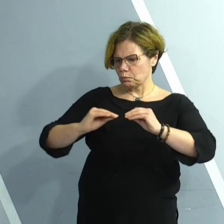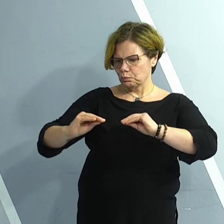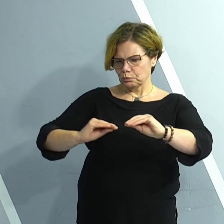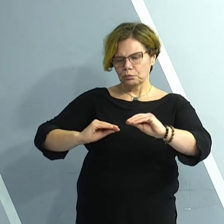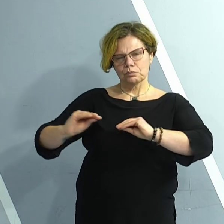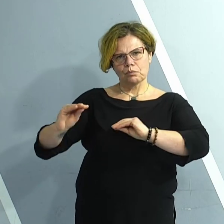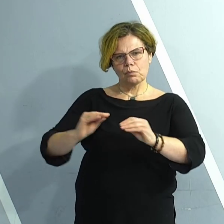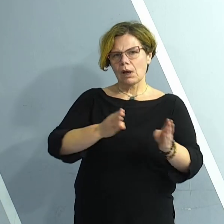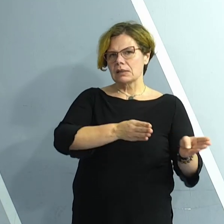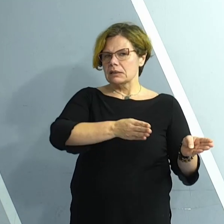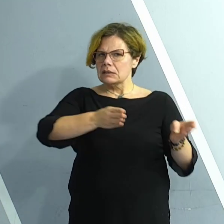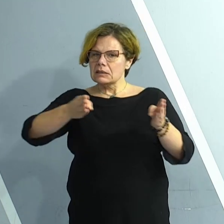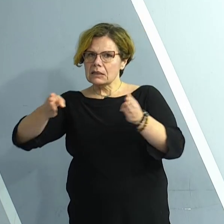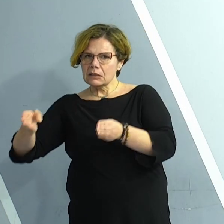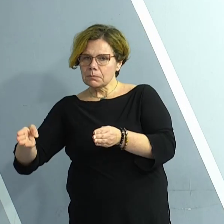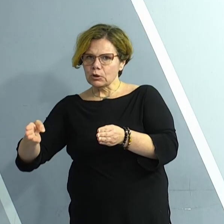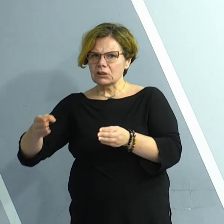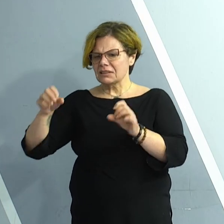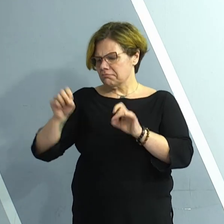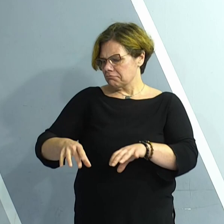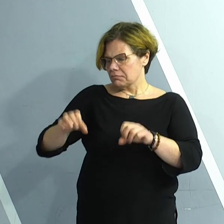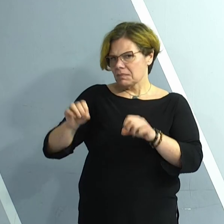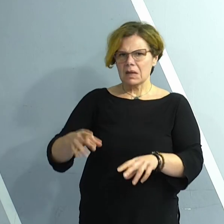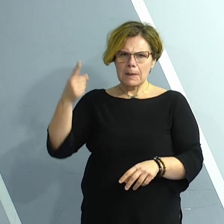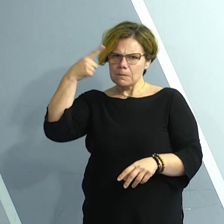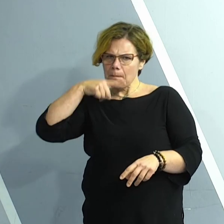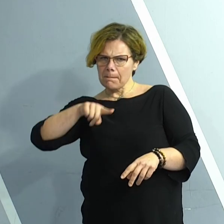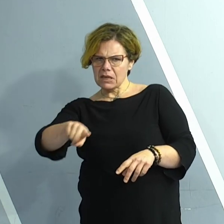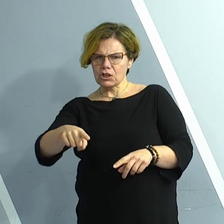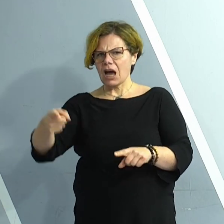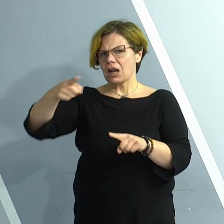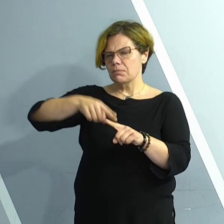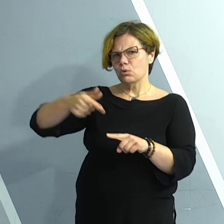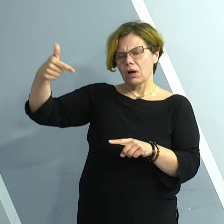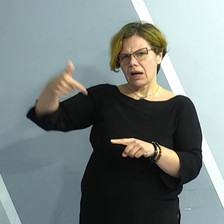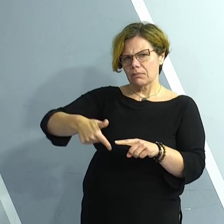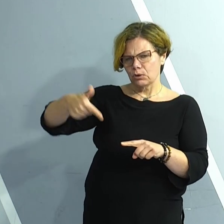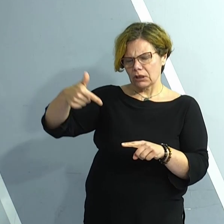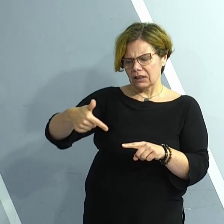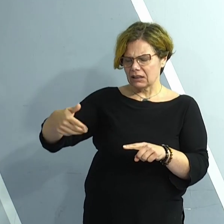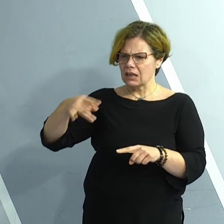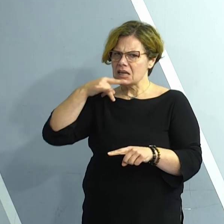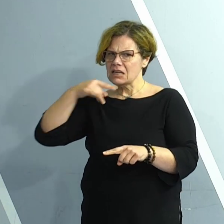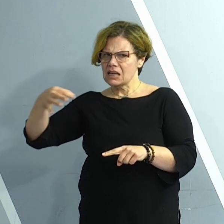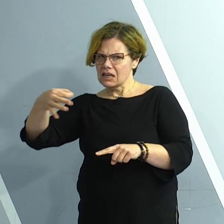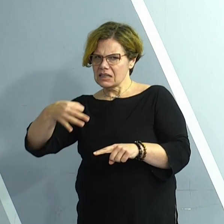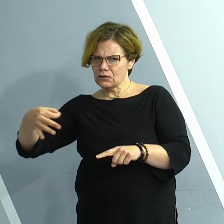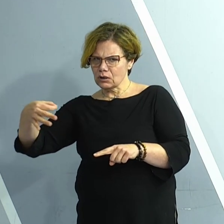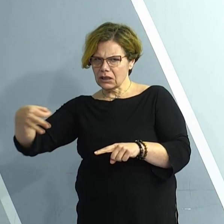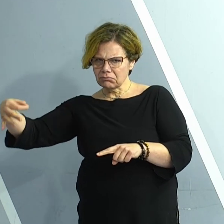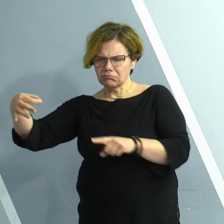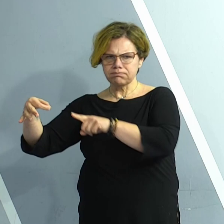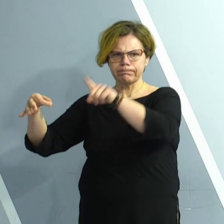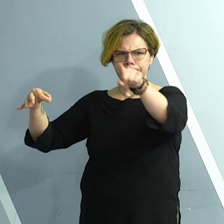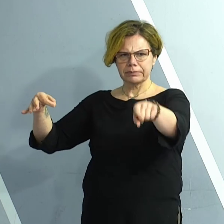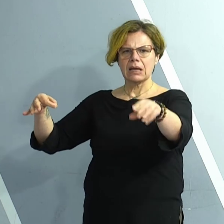il trasporto dei rifiuti speciali e dei carburanti dalle isole alla